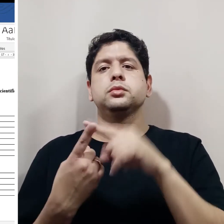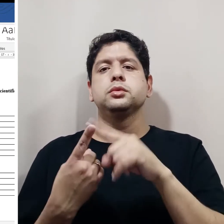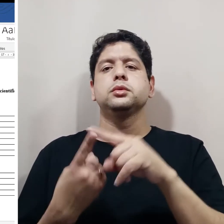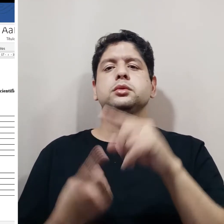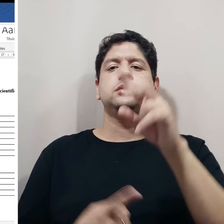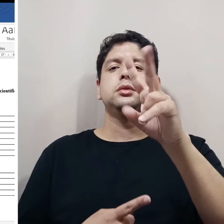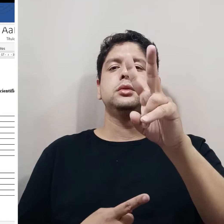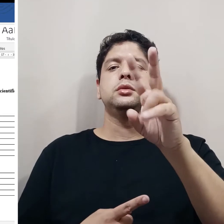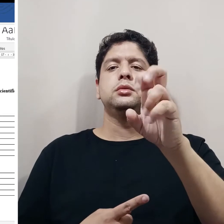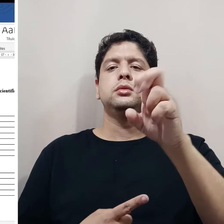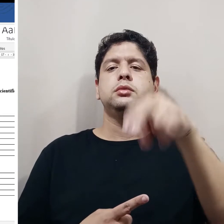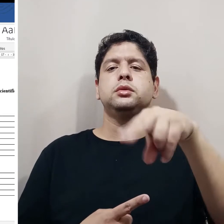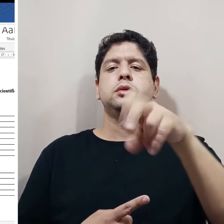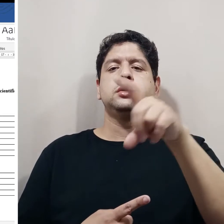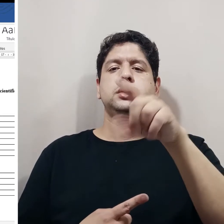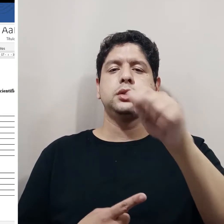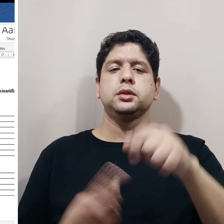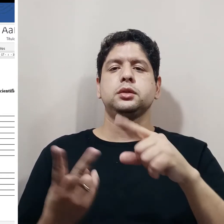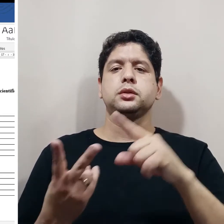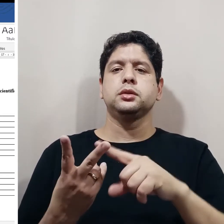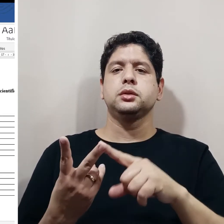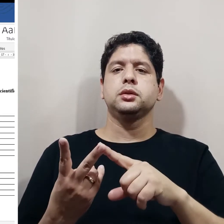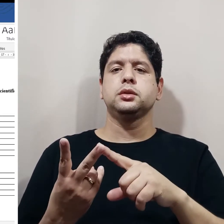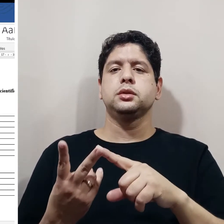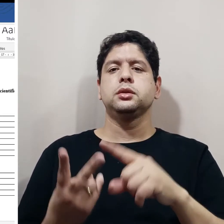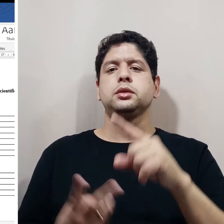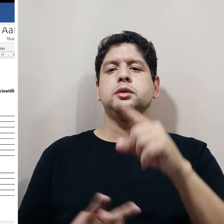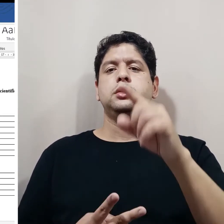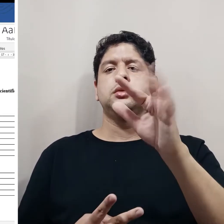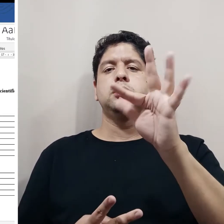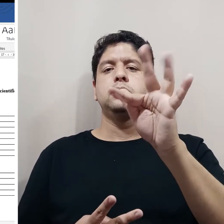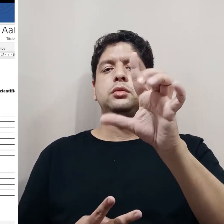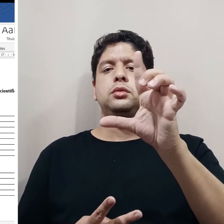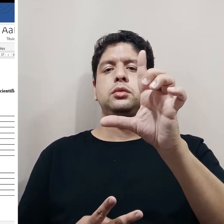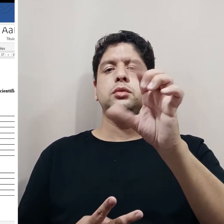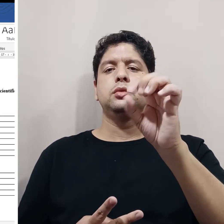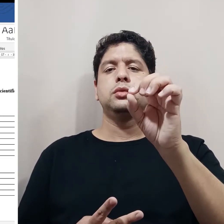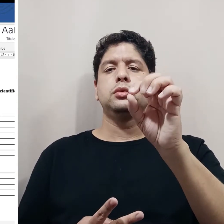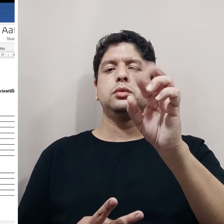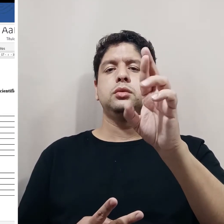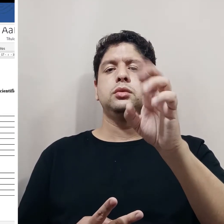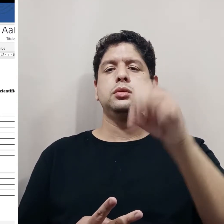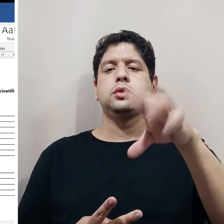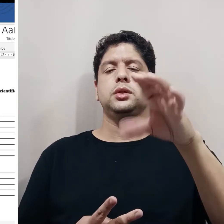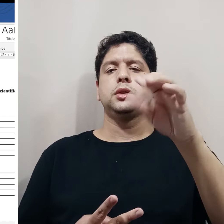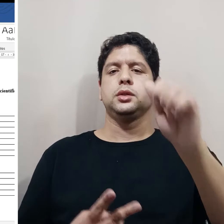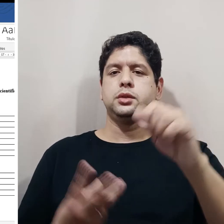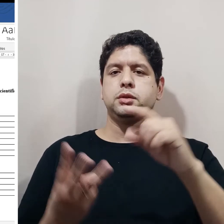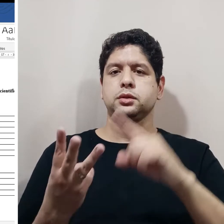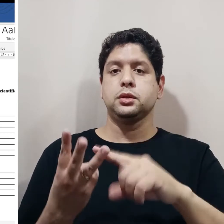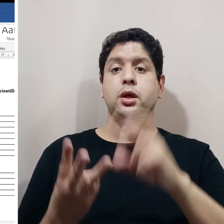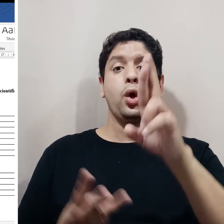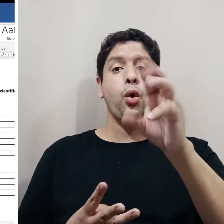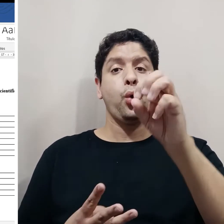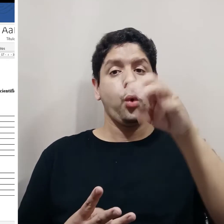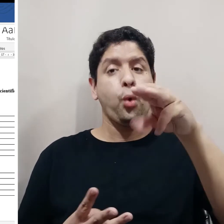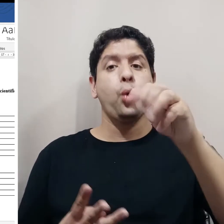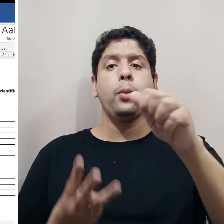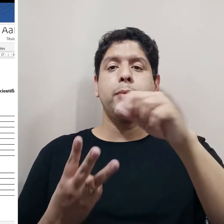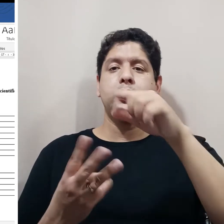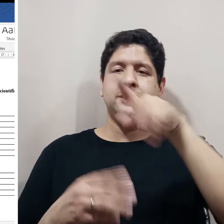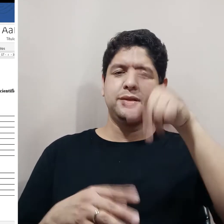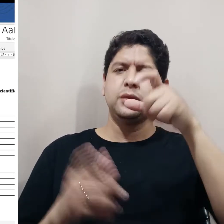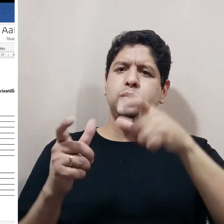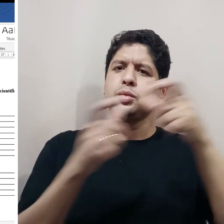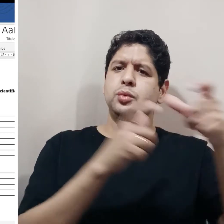gente vai colocar aqui nas cidades italianas, como Gênova, Veneza, Florença, Roma,